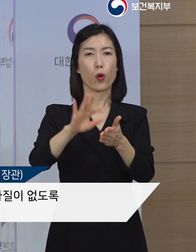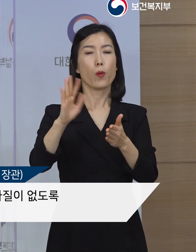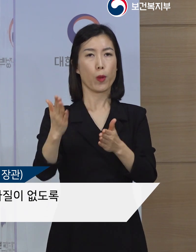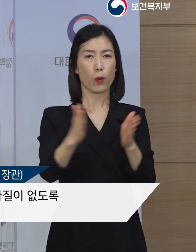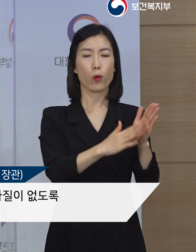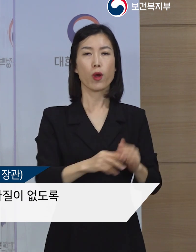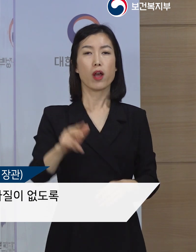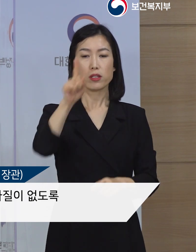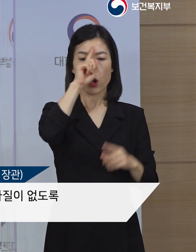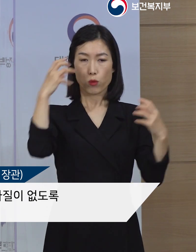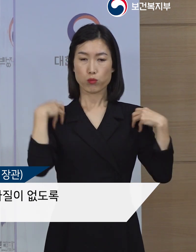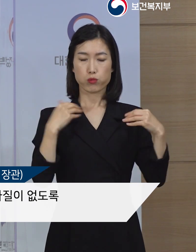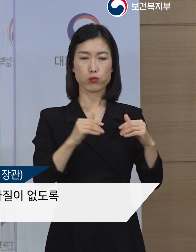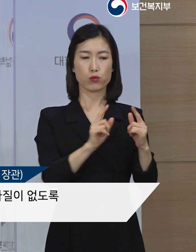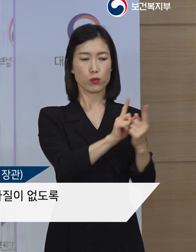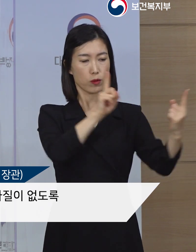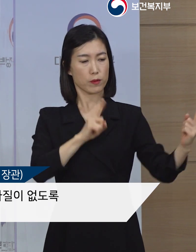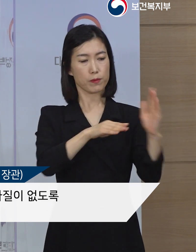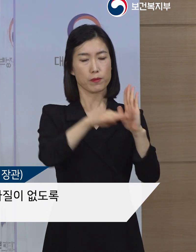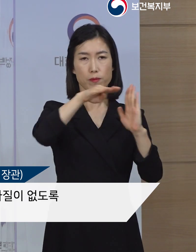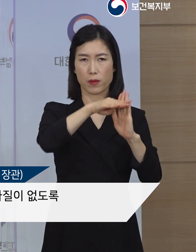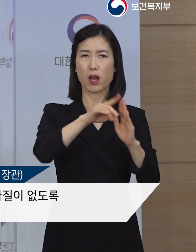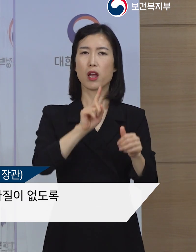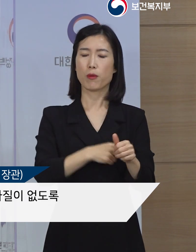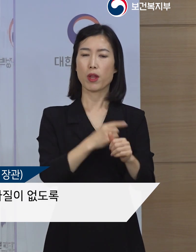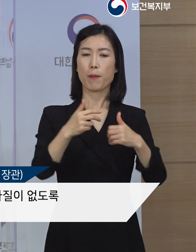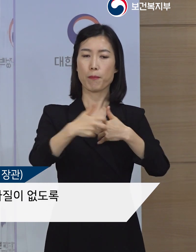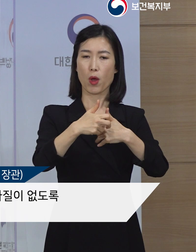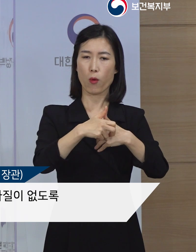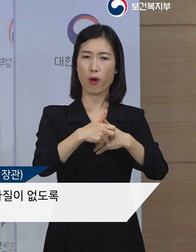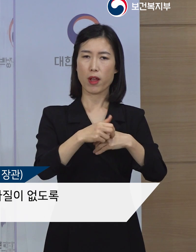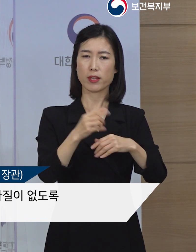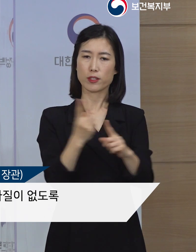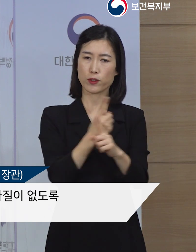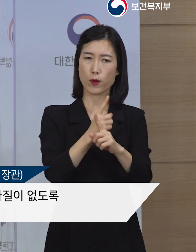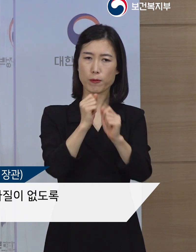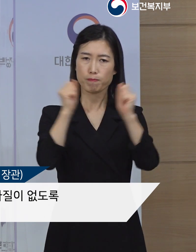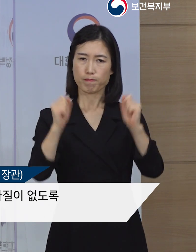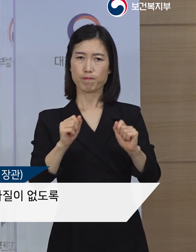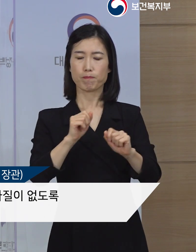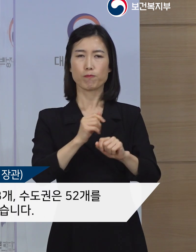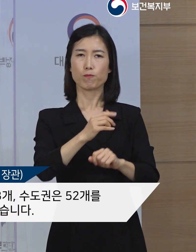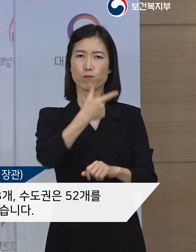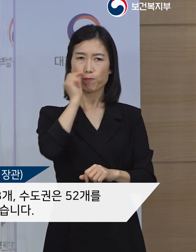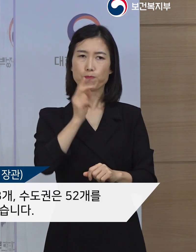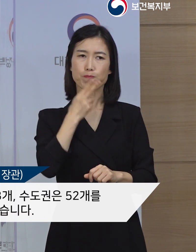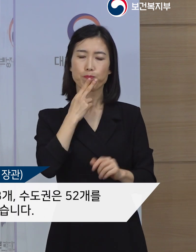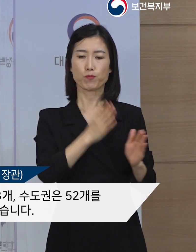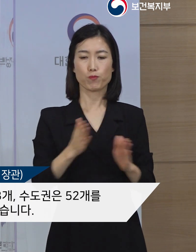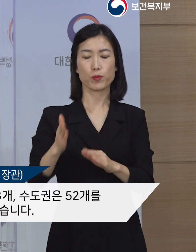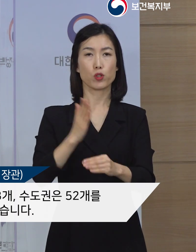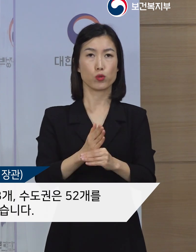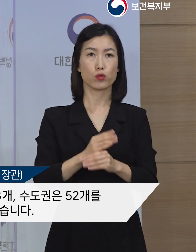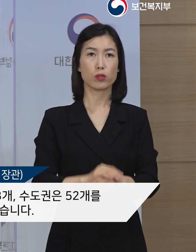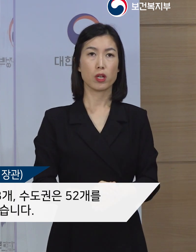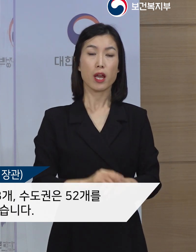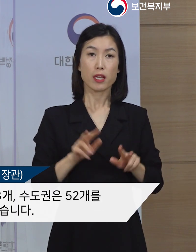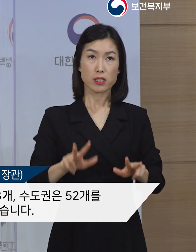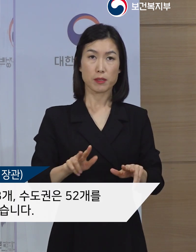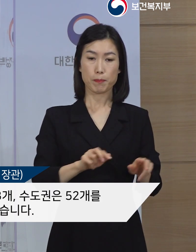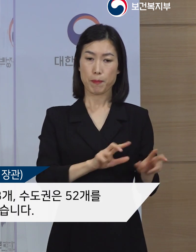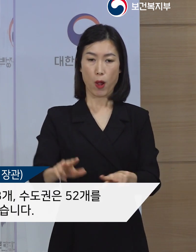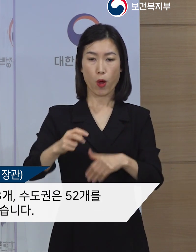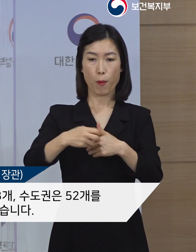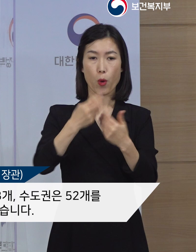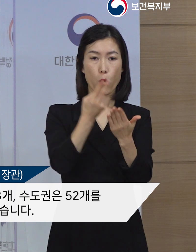정부는 거리두기 격상과 함께 의료 대응에 차질이 없도록 준비하고 있습니다. 현재 즉시 입원할